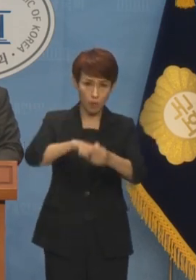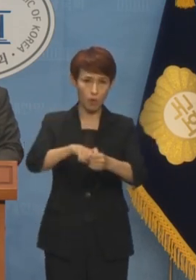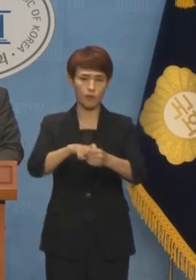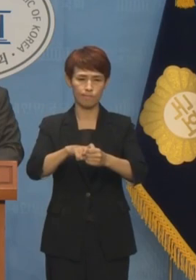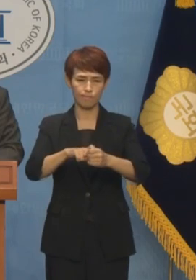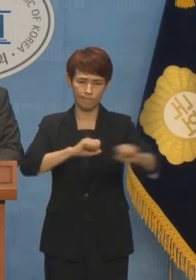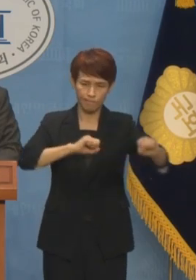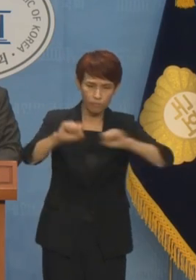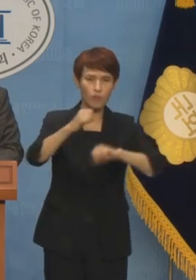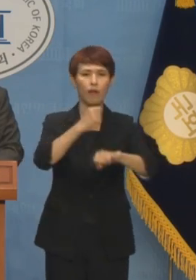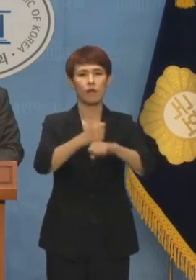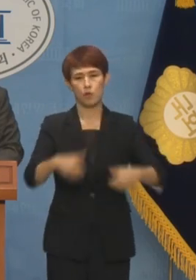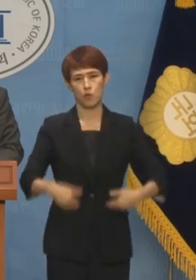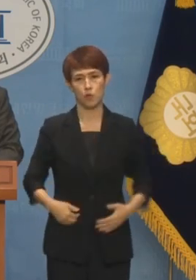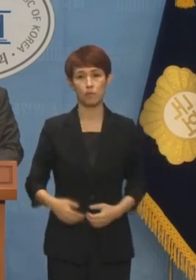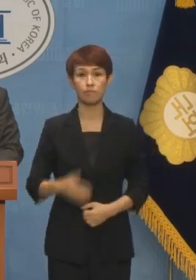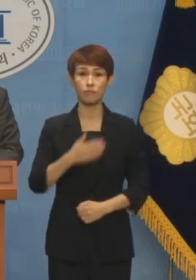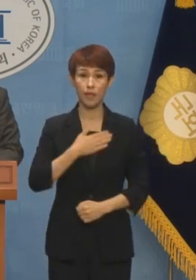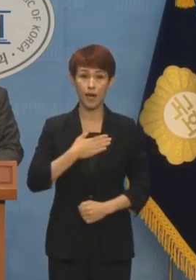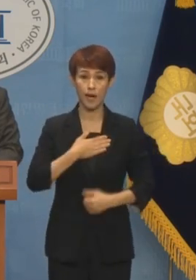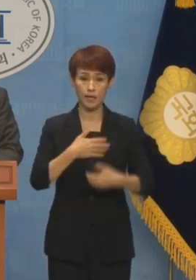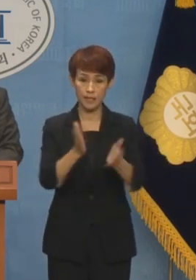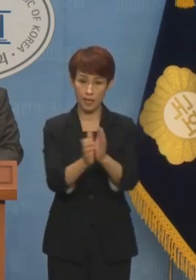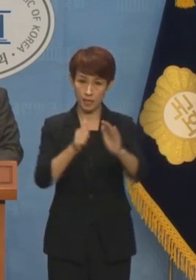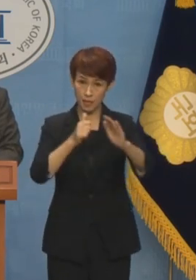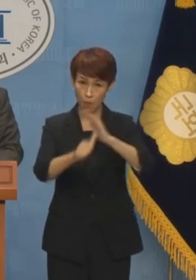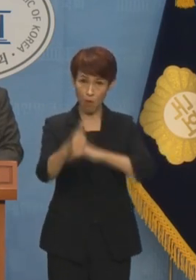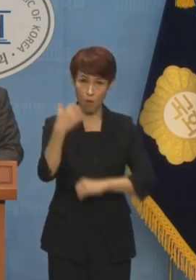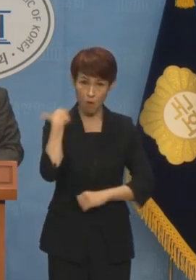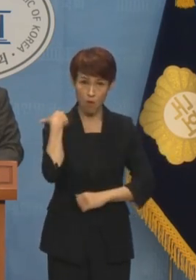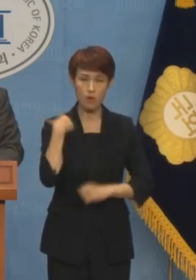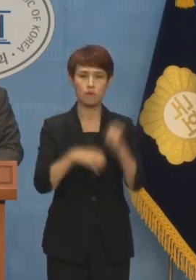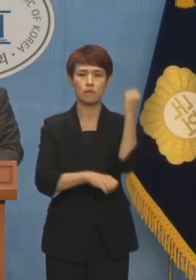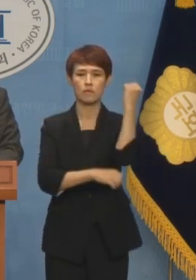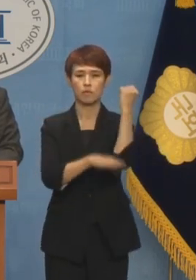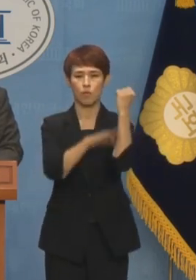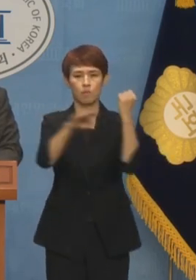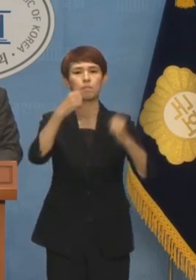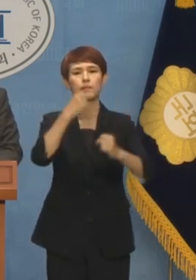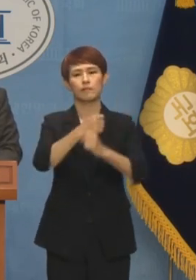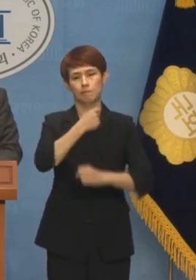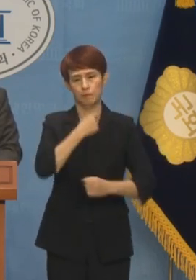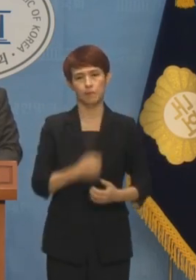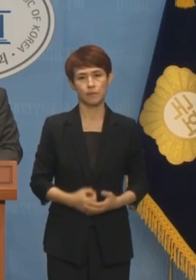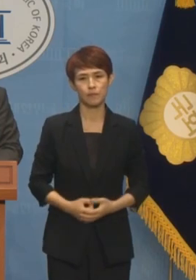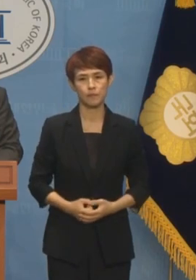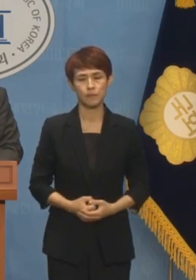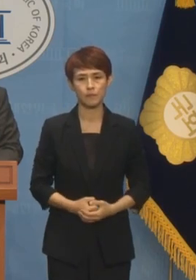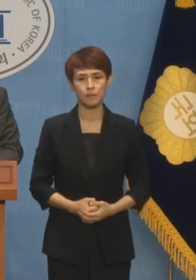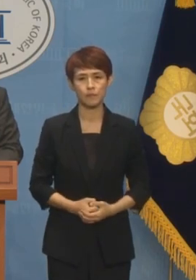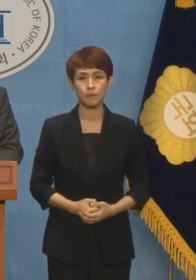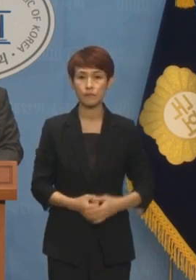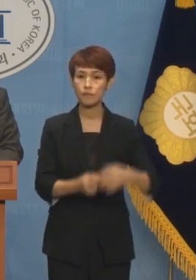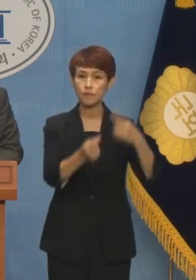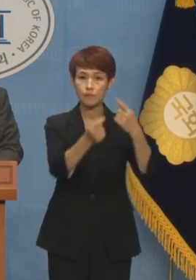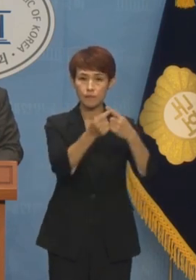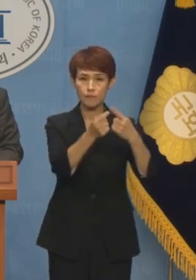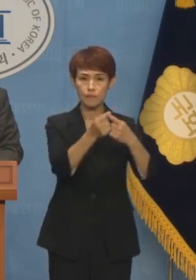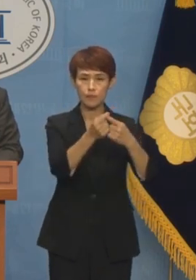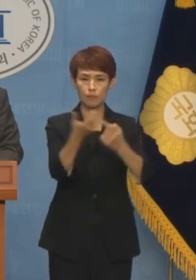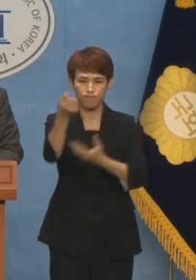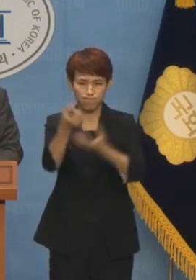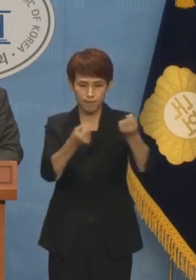합니다. 제가 당대표가 된다면 그 기반을 만들겠습니다. 첫 번째,